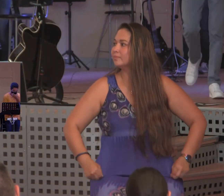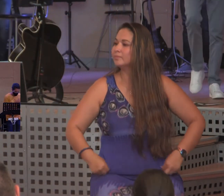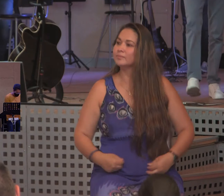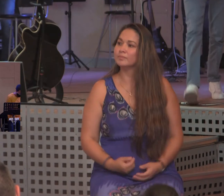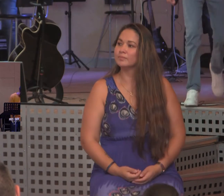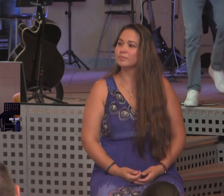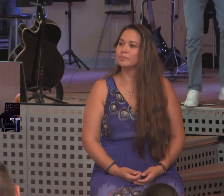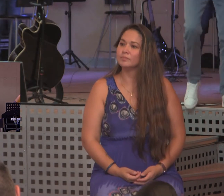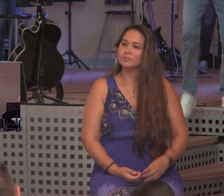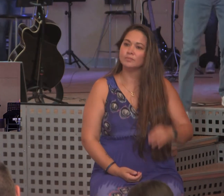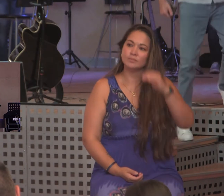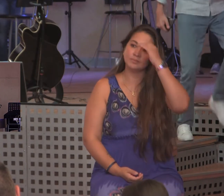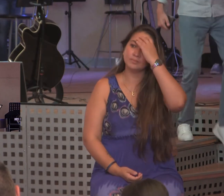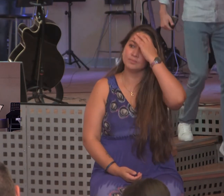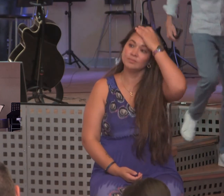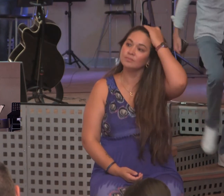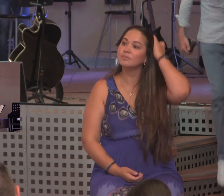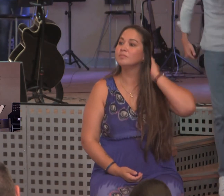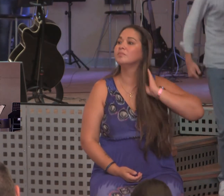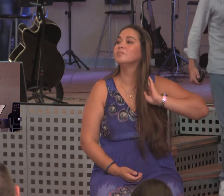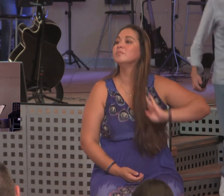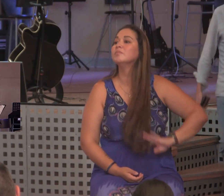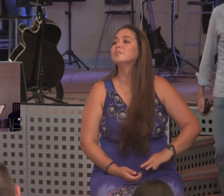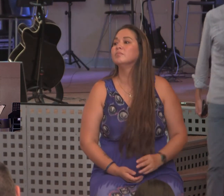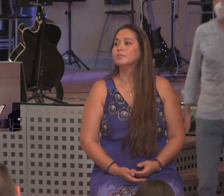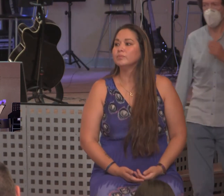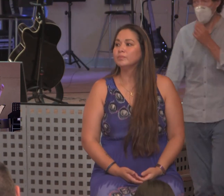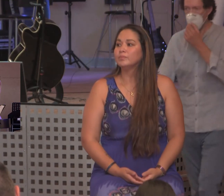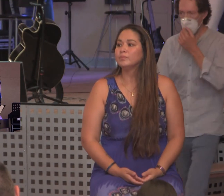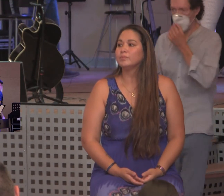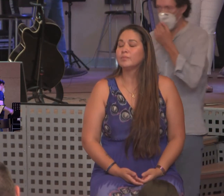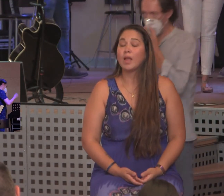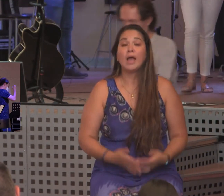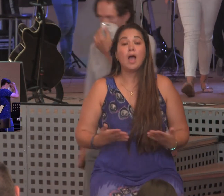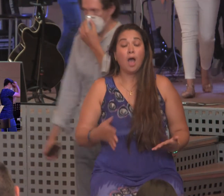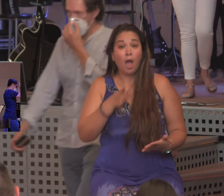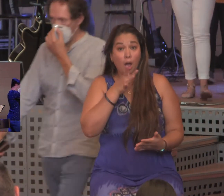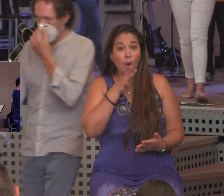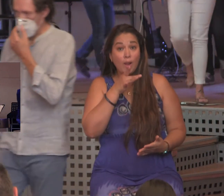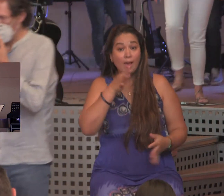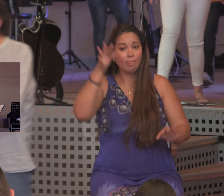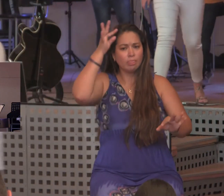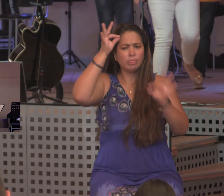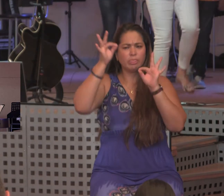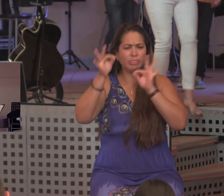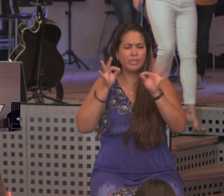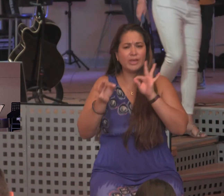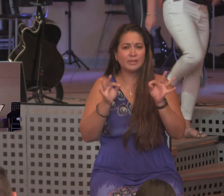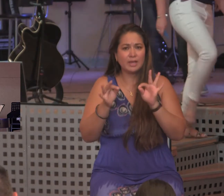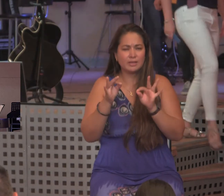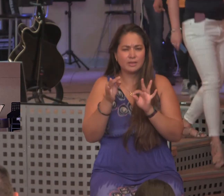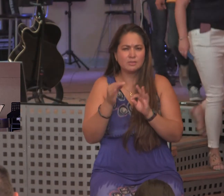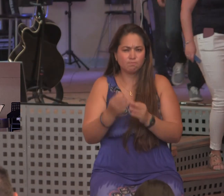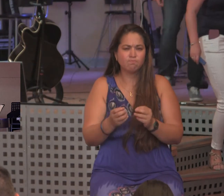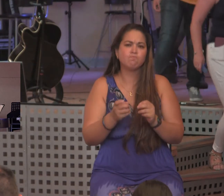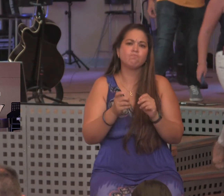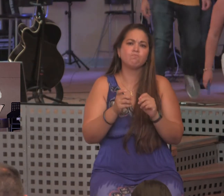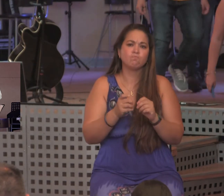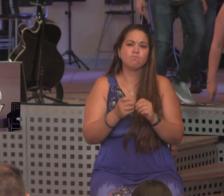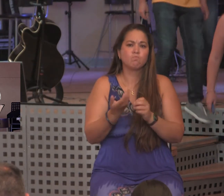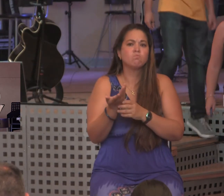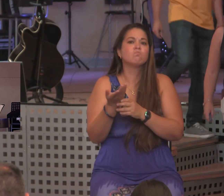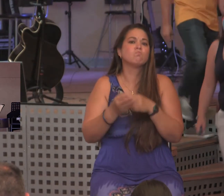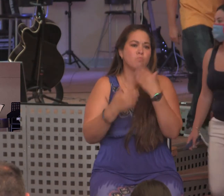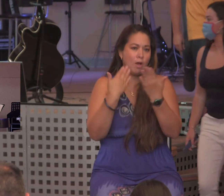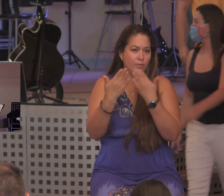por lo menos hoy. Hoy no me voy a centrar en eso, pero sí en algunos detalles acerca de esto.